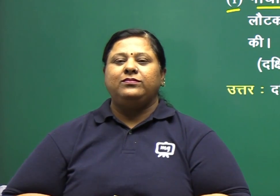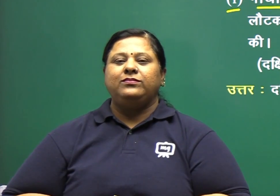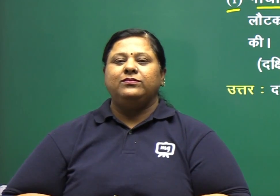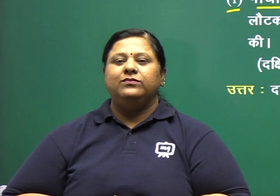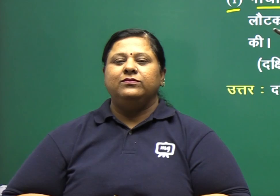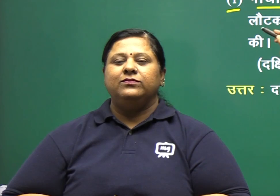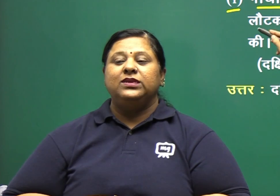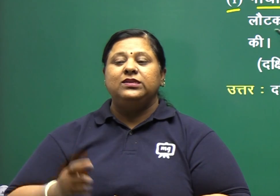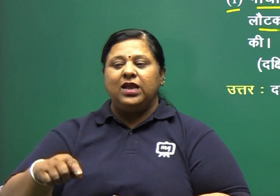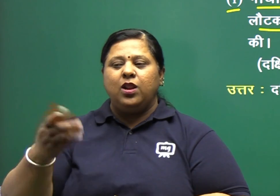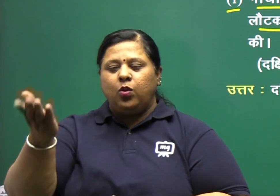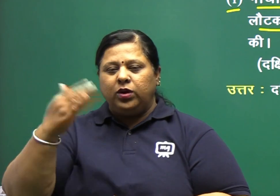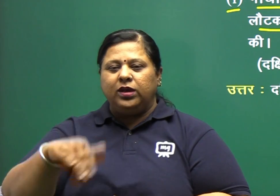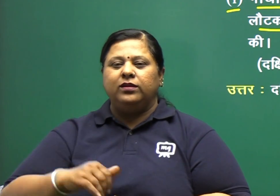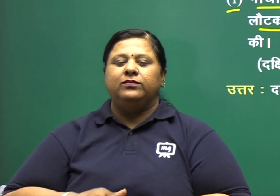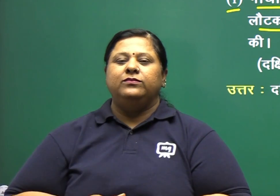से लौटकर